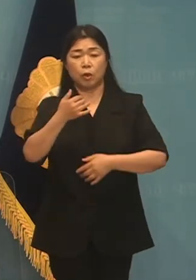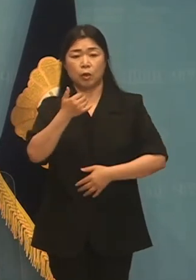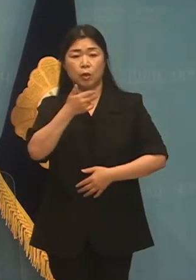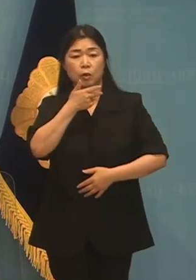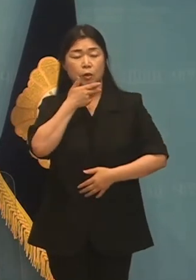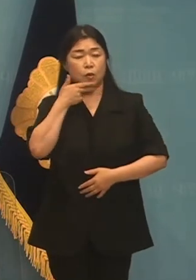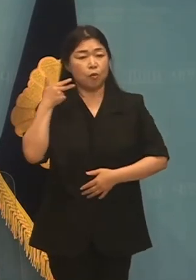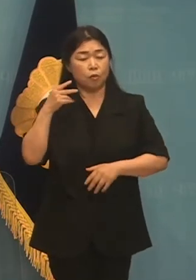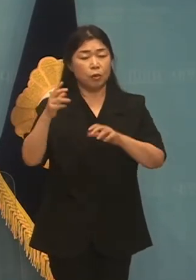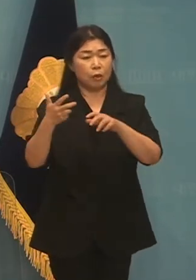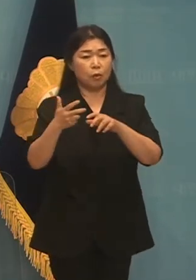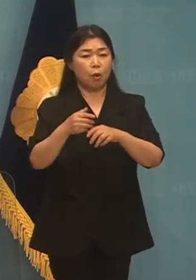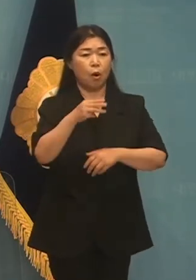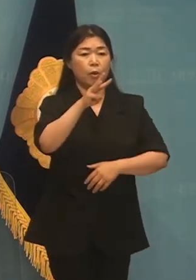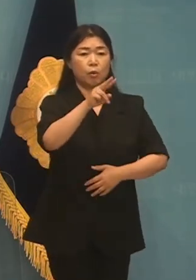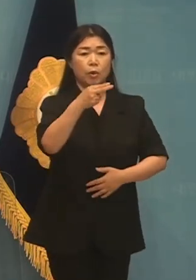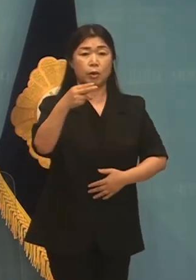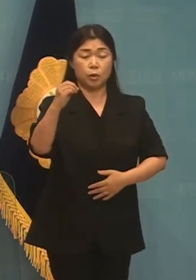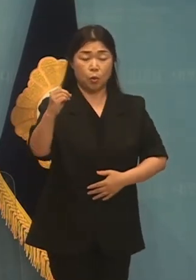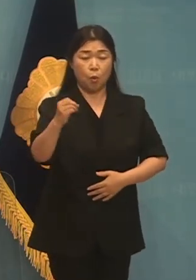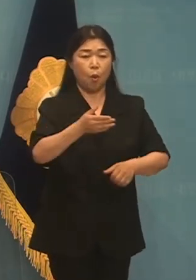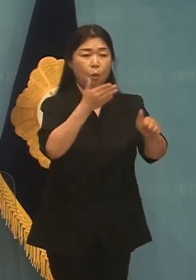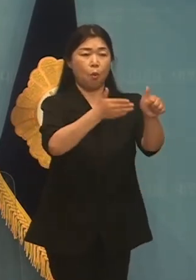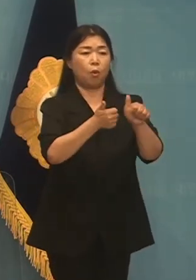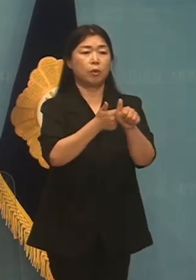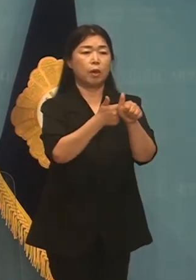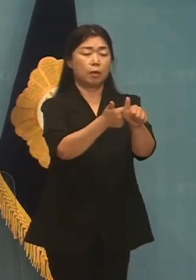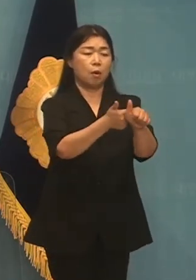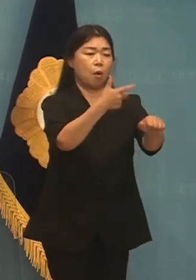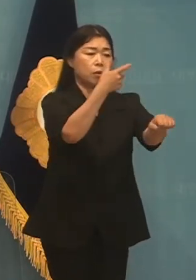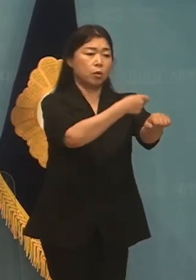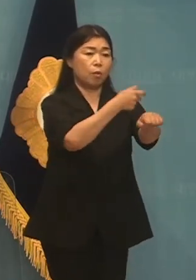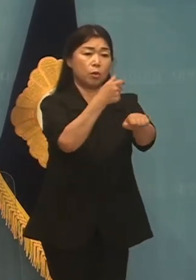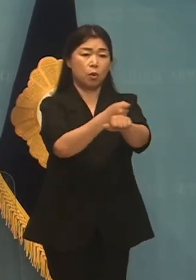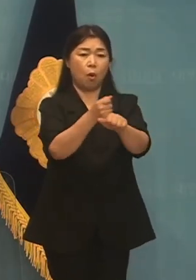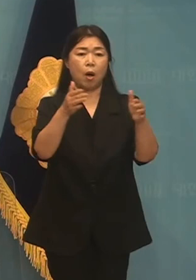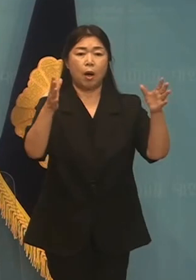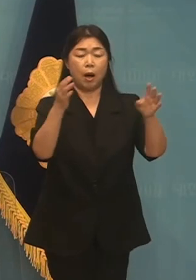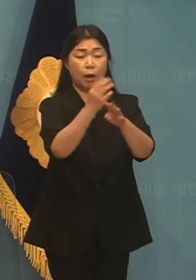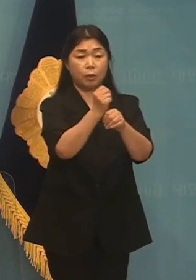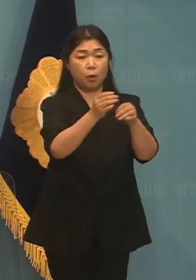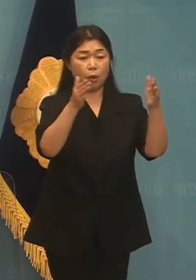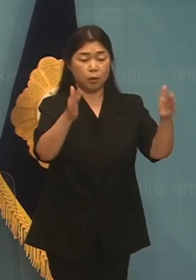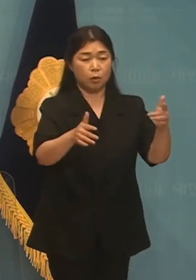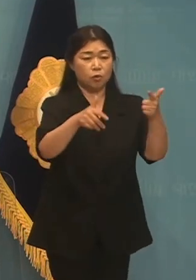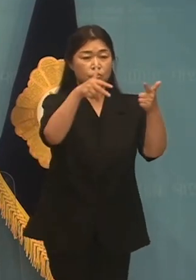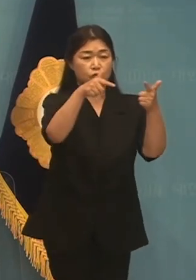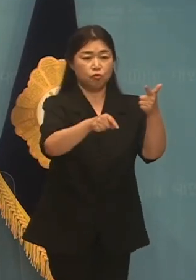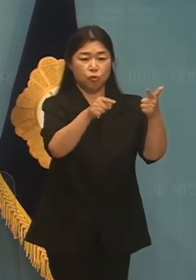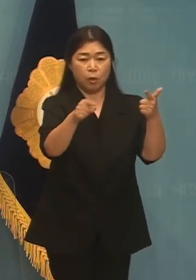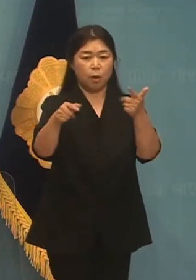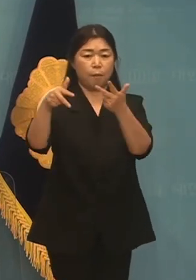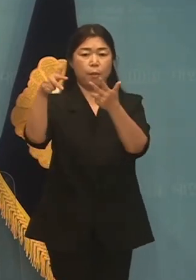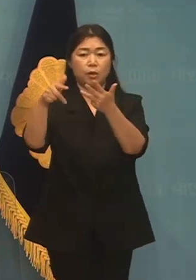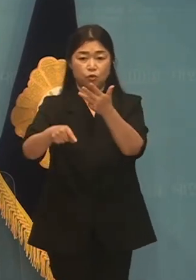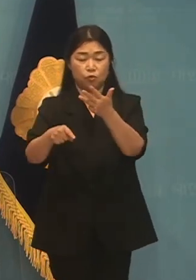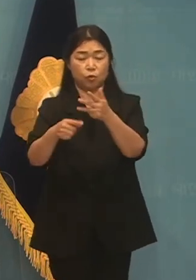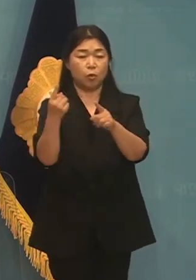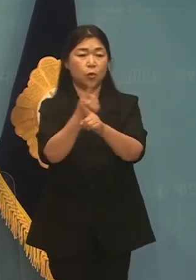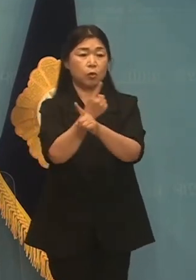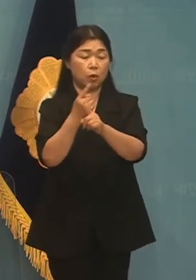나라도 WHO 공고에 따라 접종 간격을 6주에서 8주까지 조정하고